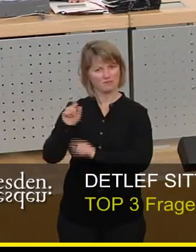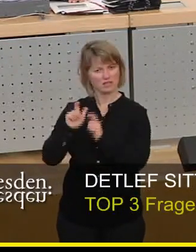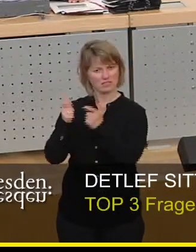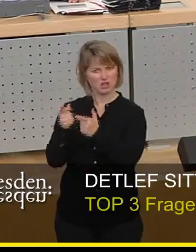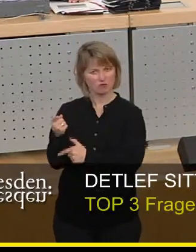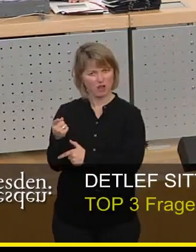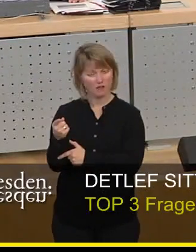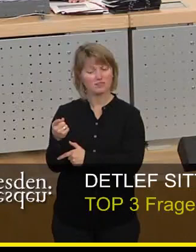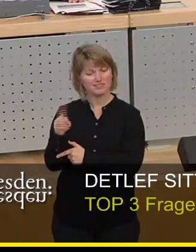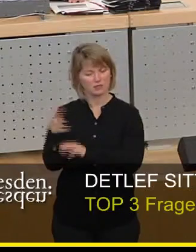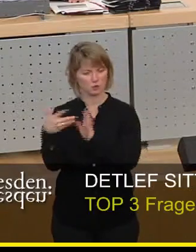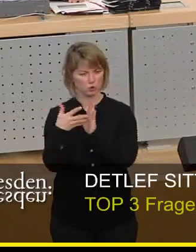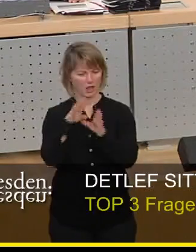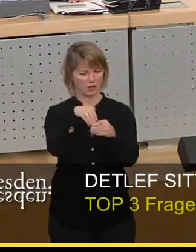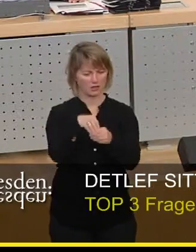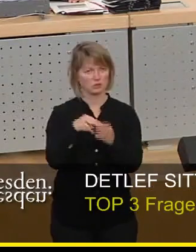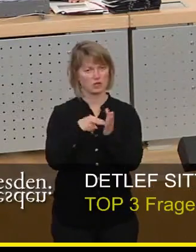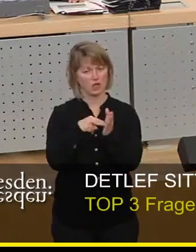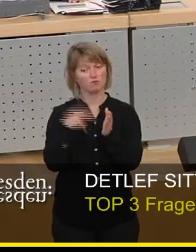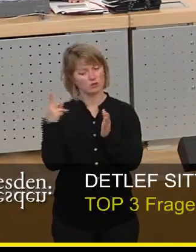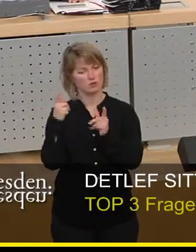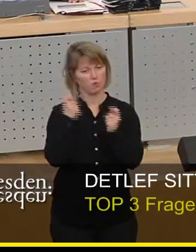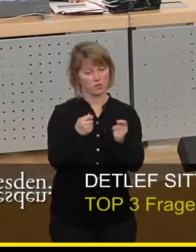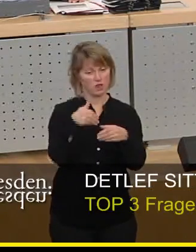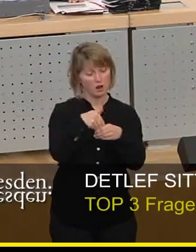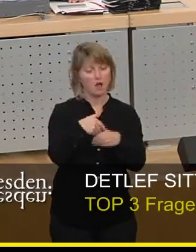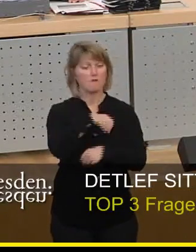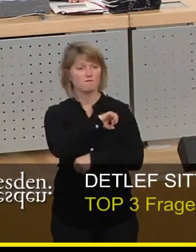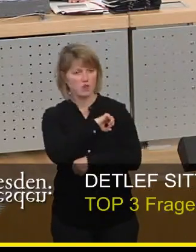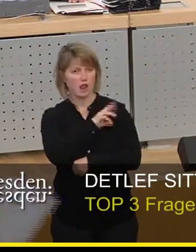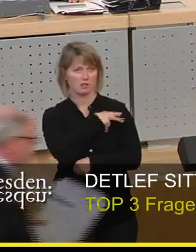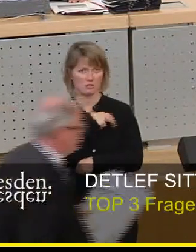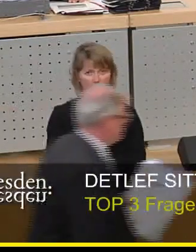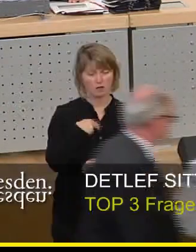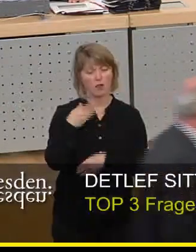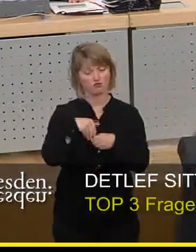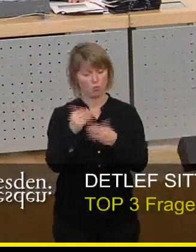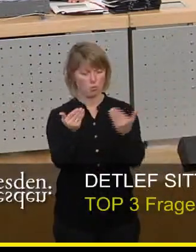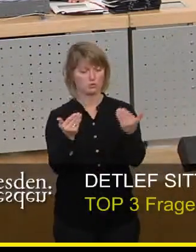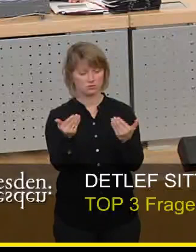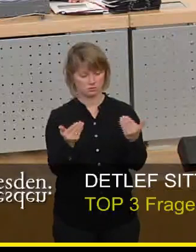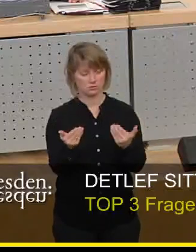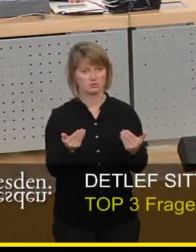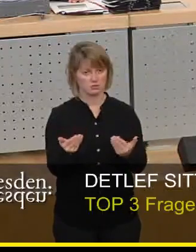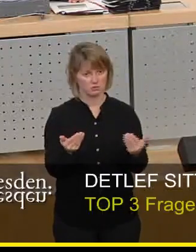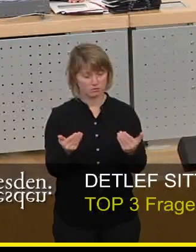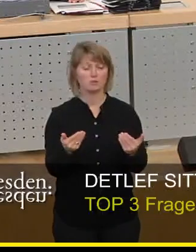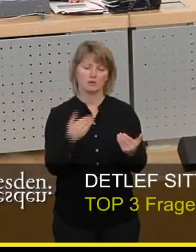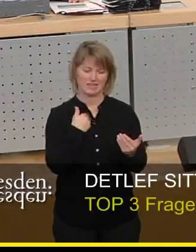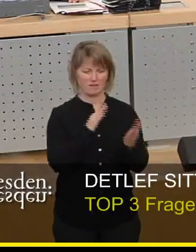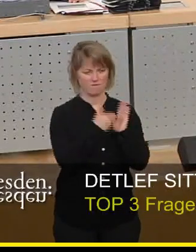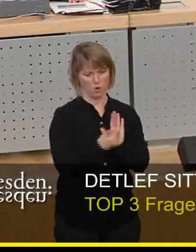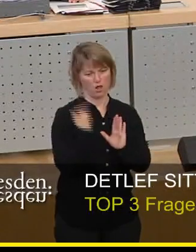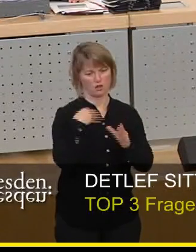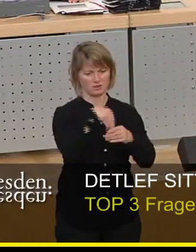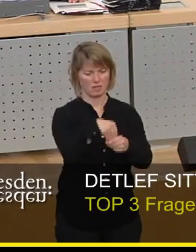einer Wohnungsbaugesellschaft, welches ebenfalls die Vor- und Nachteile der möglichen Rechtsformen darstellt und bewertet, Bestandteil der Stadtratsvorlage.